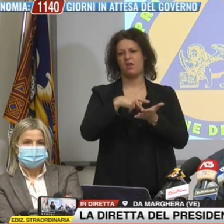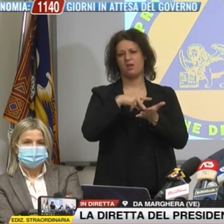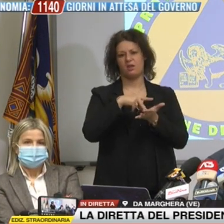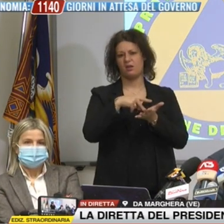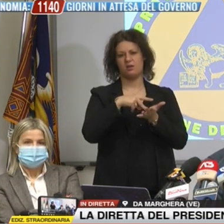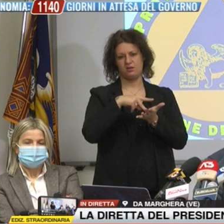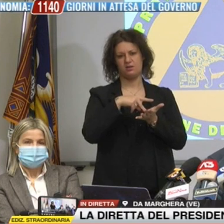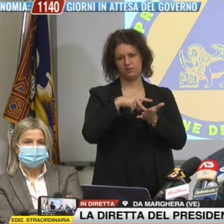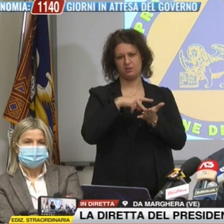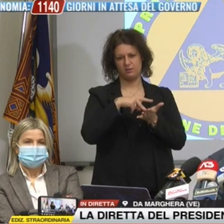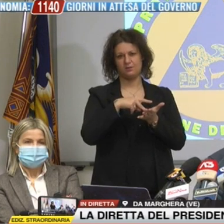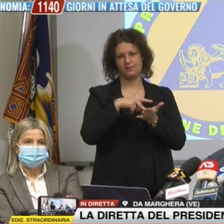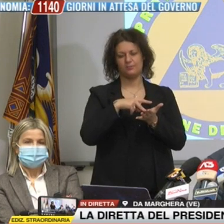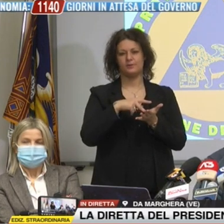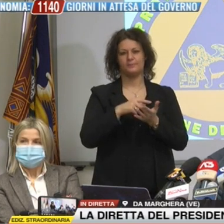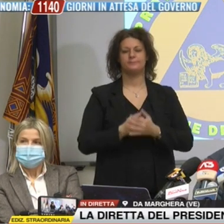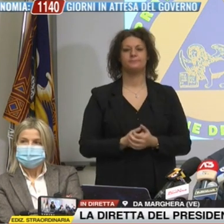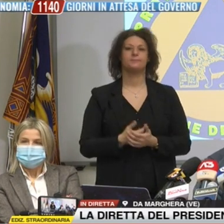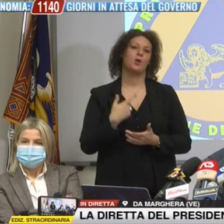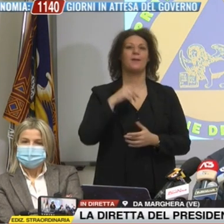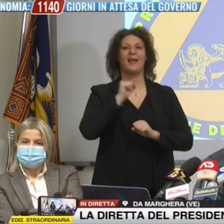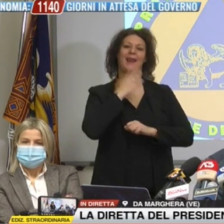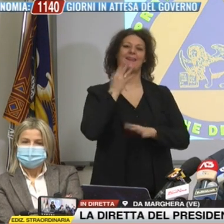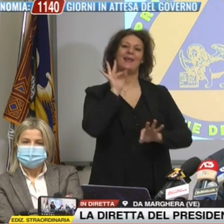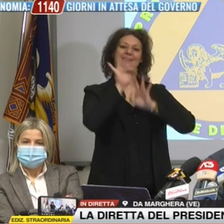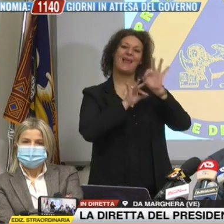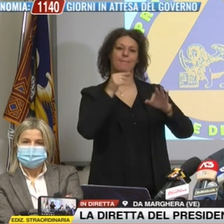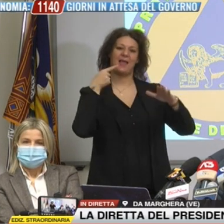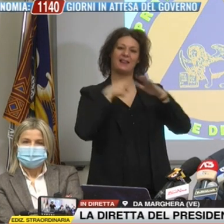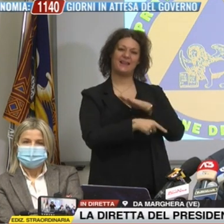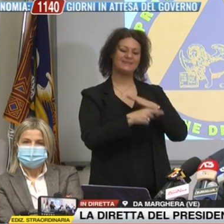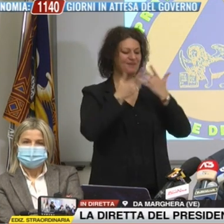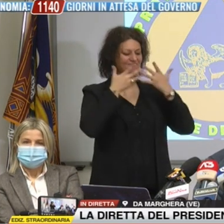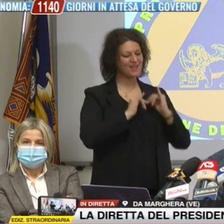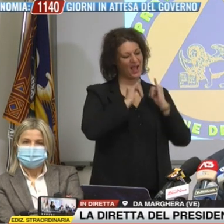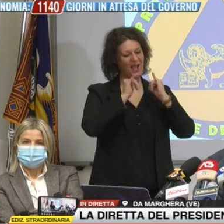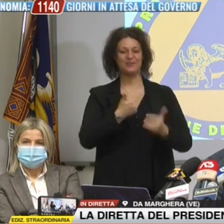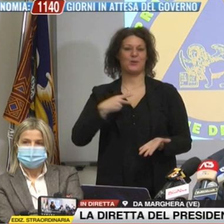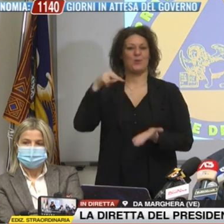fa un soggiorno in terapia intensiva e poi esce bello come il sole.